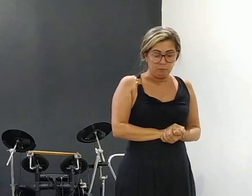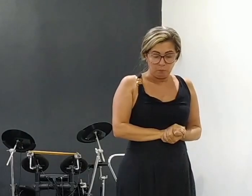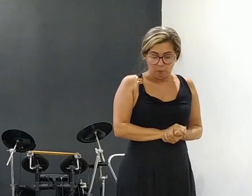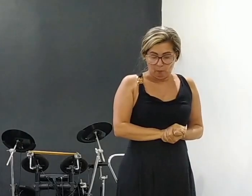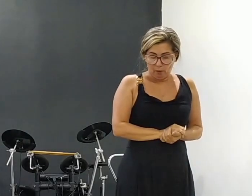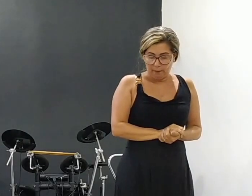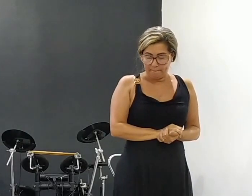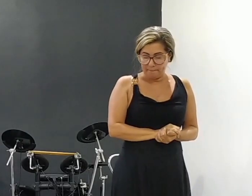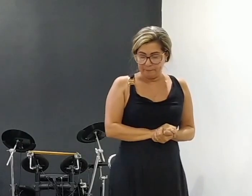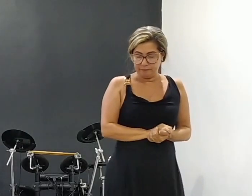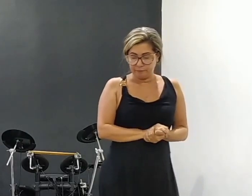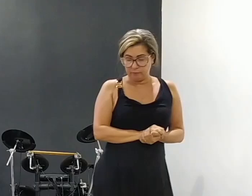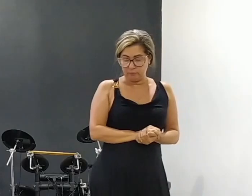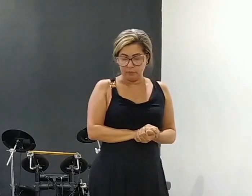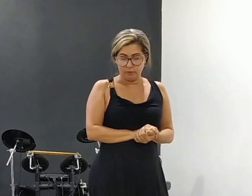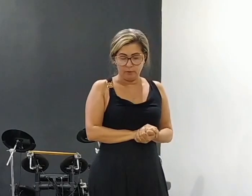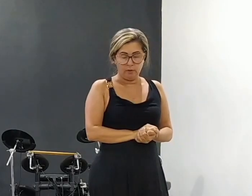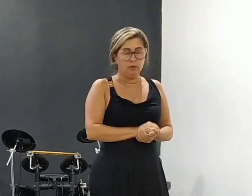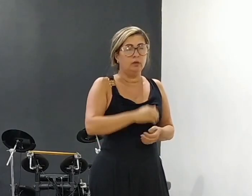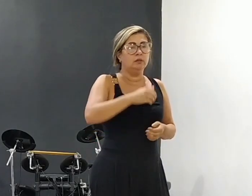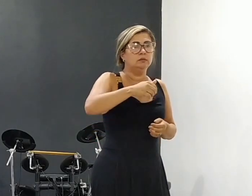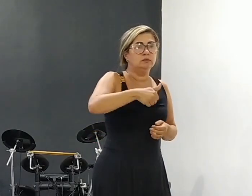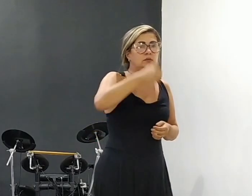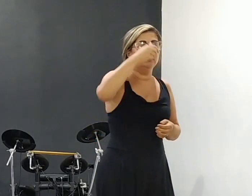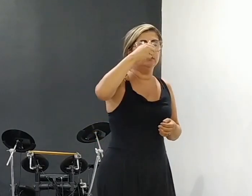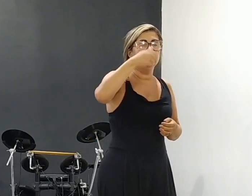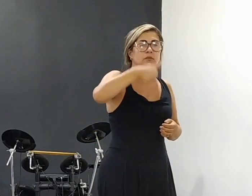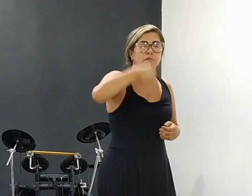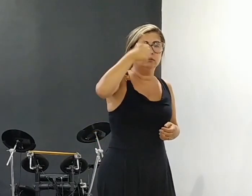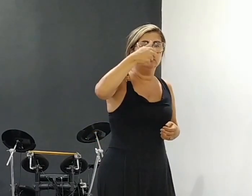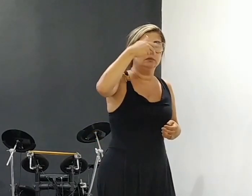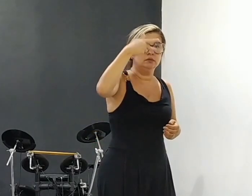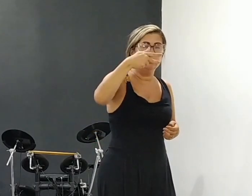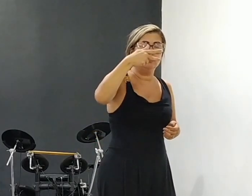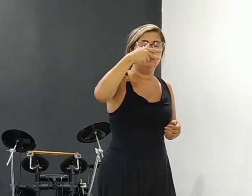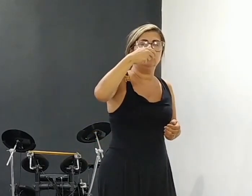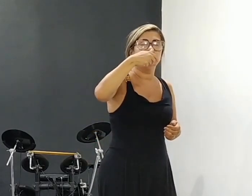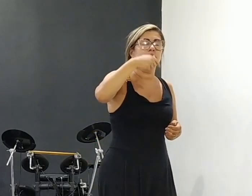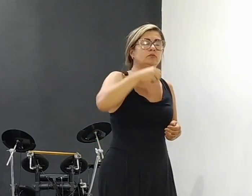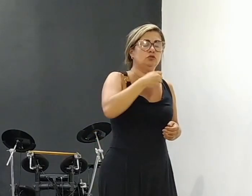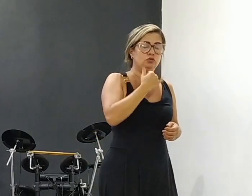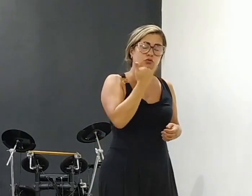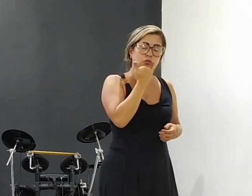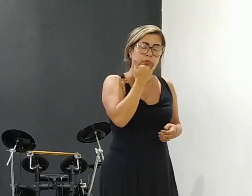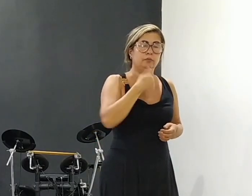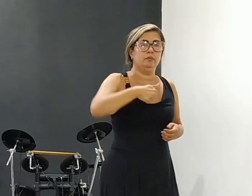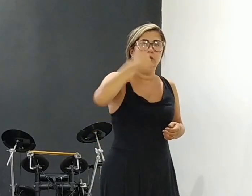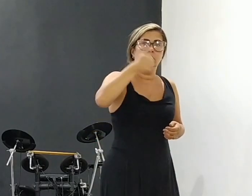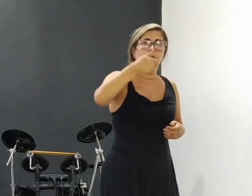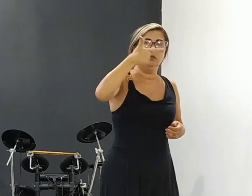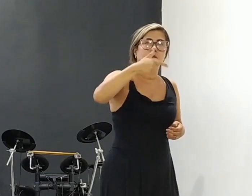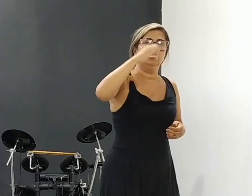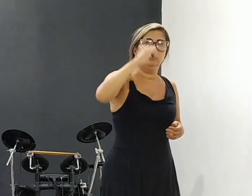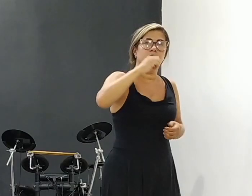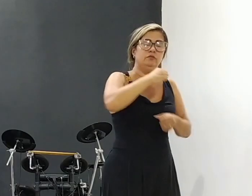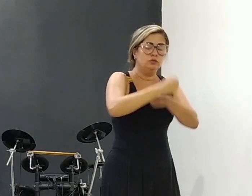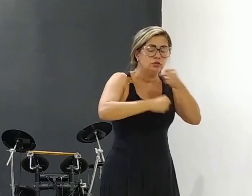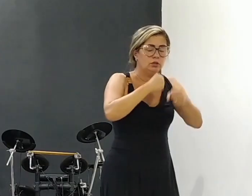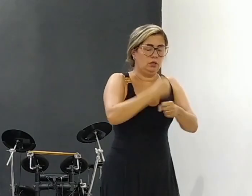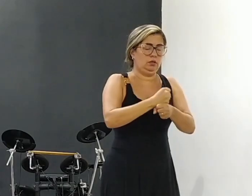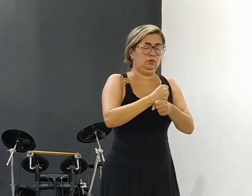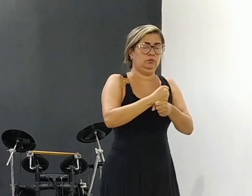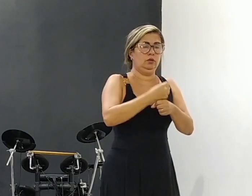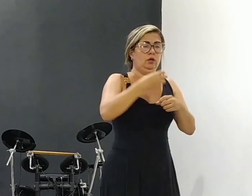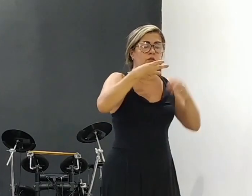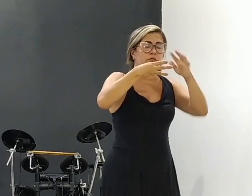dentro de 120 anos, eu quero aqui dividir a vida dele em 3 partes. Primeiro 40 anos,